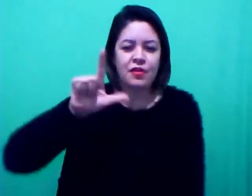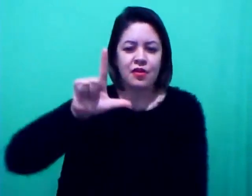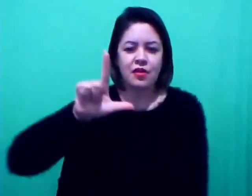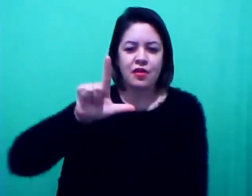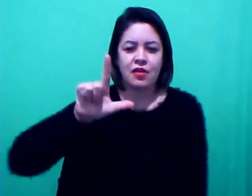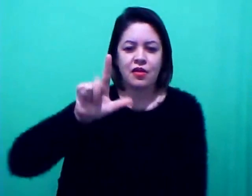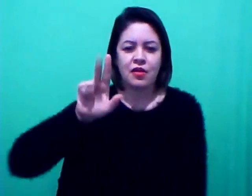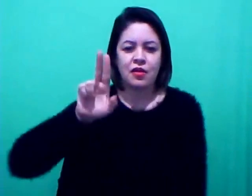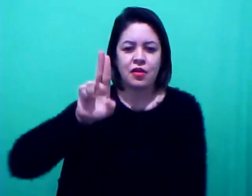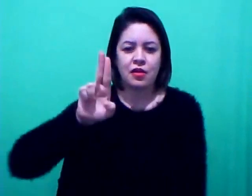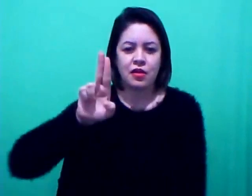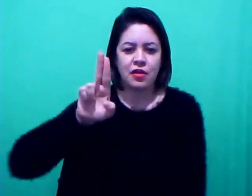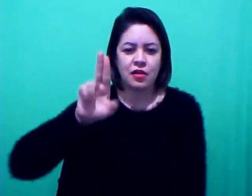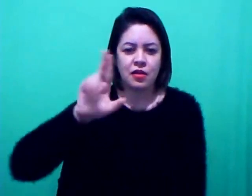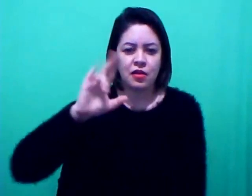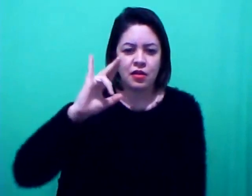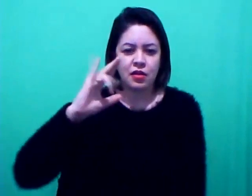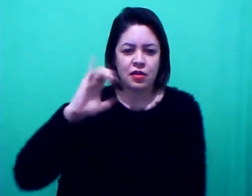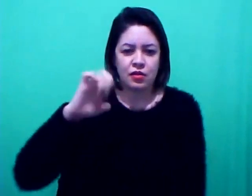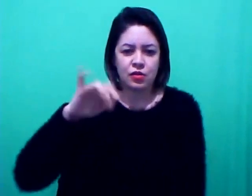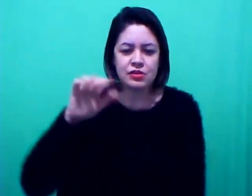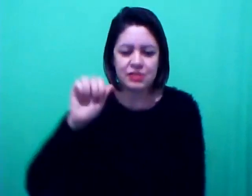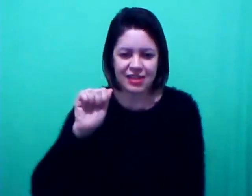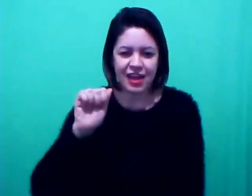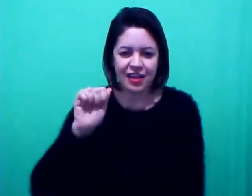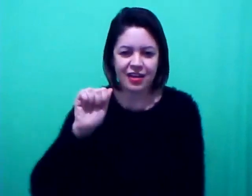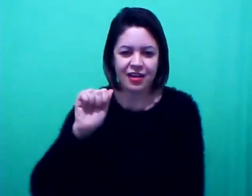Né, teve alguém ali, uma menina,